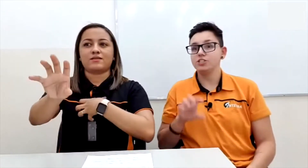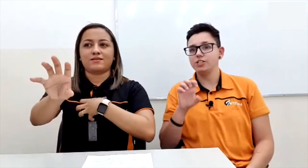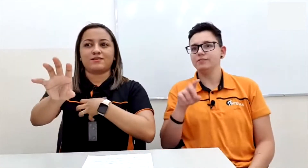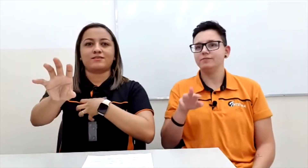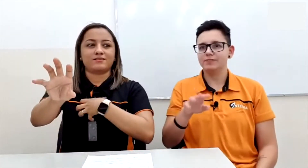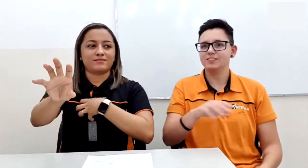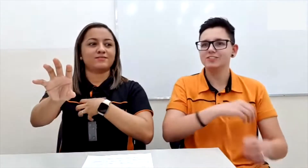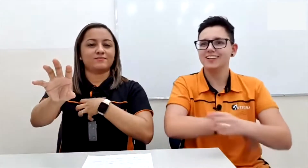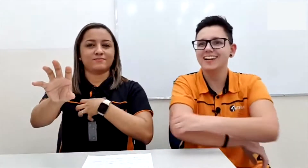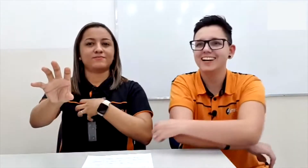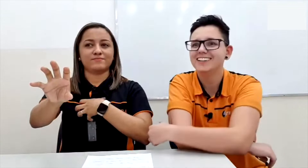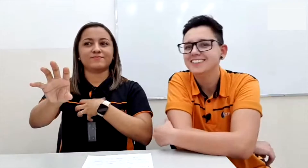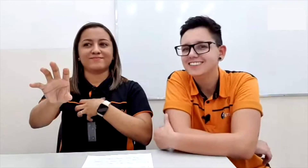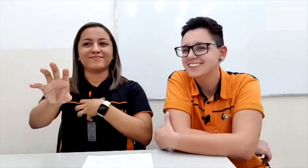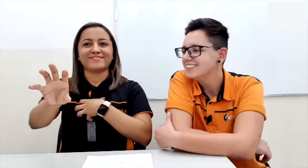Empatia. Isso.